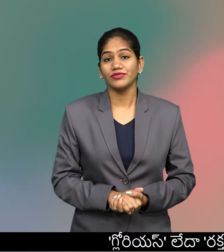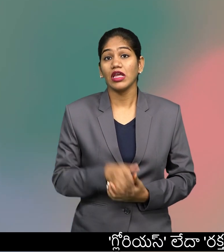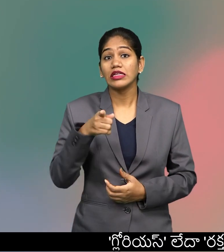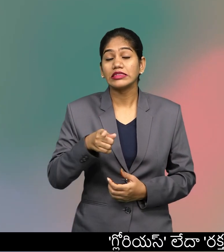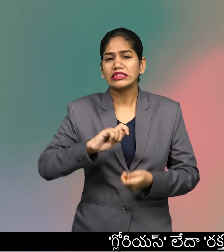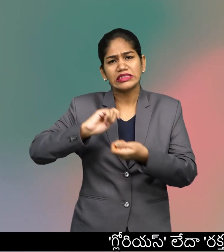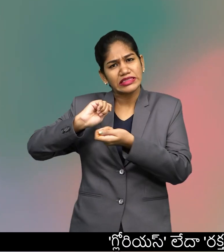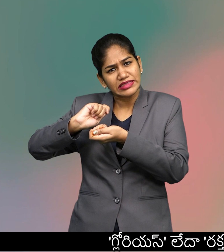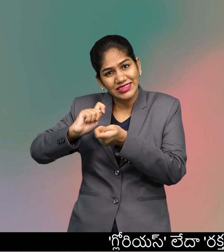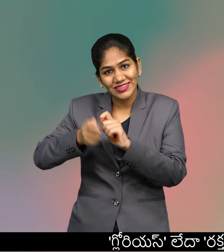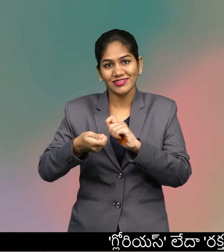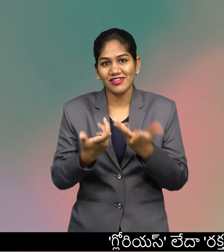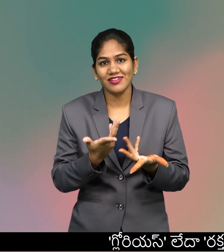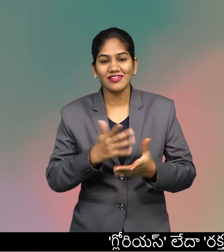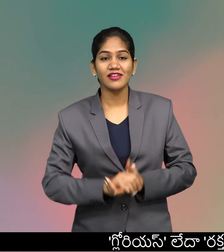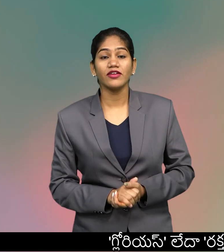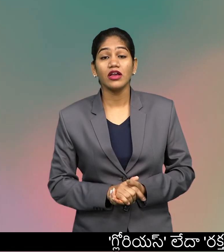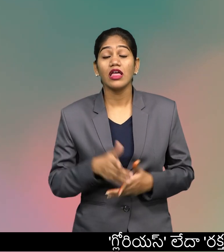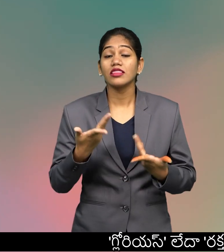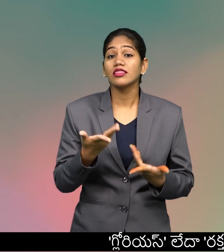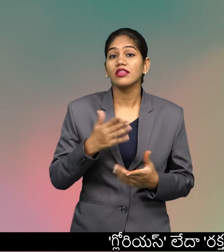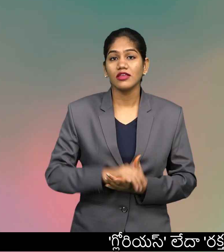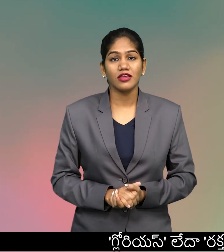గ్లోరియస్ లేదా రక్తరహిత విప్లవం అని పిలుస్తారు.